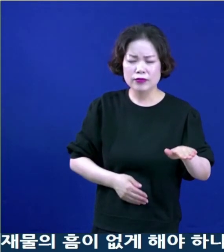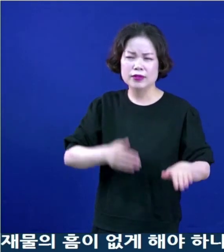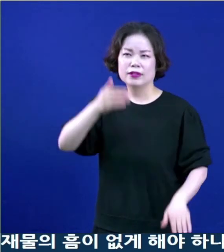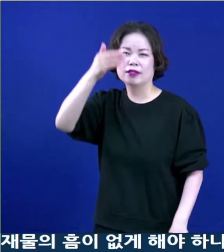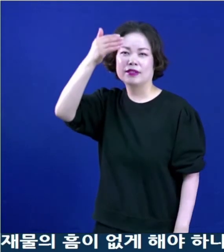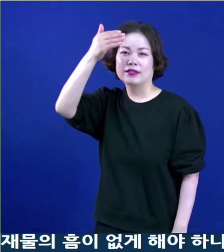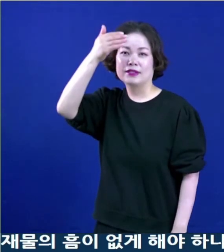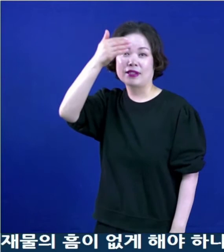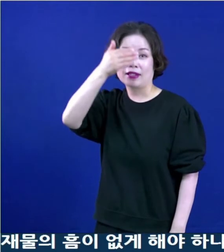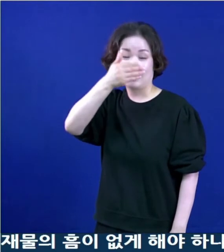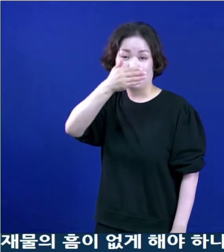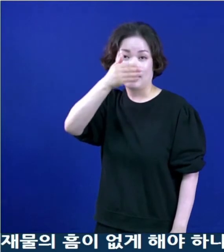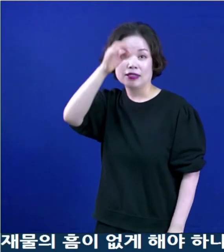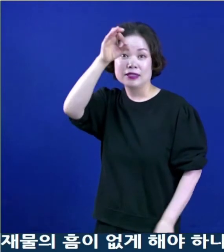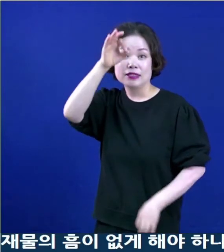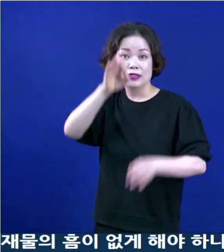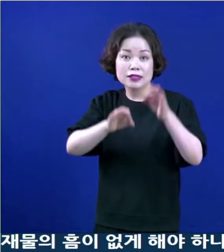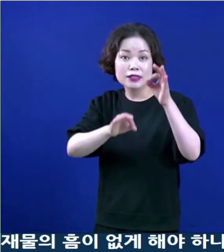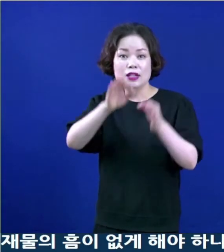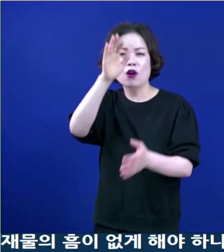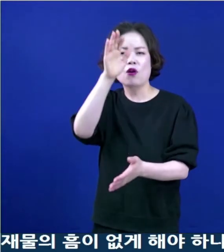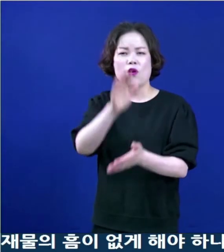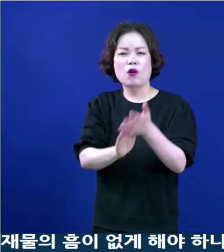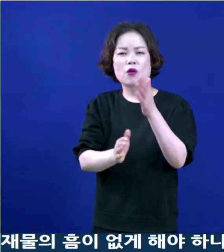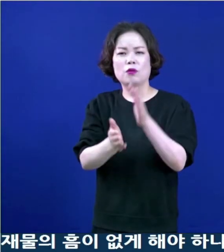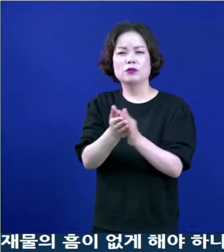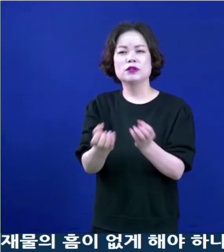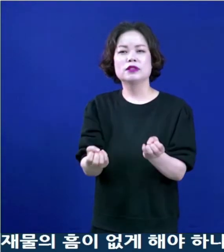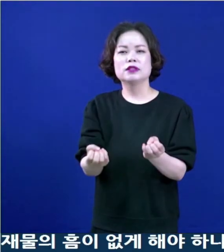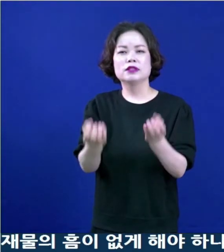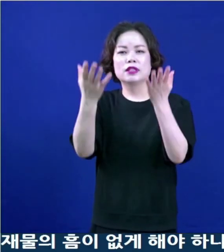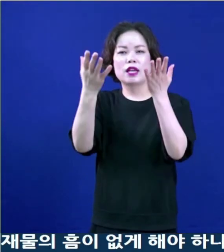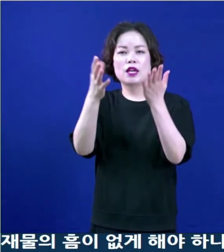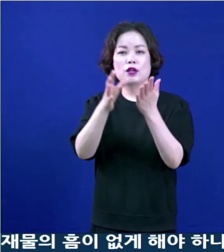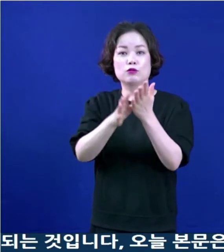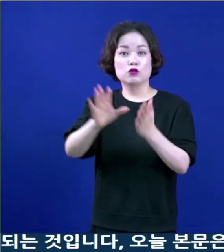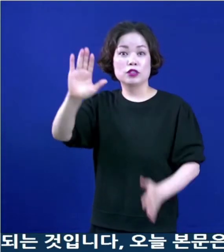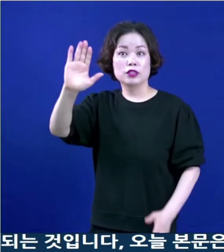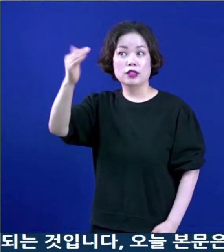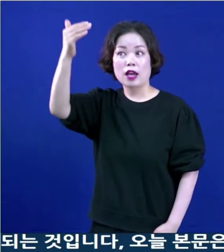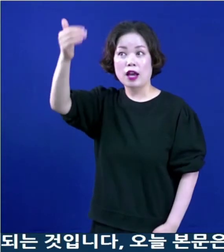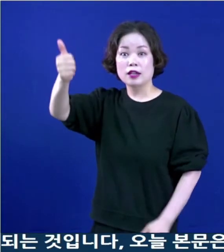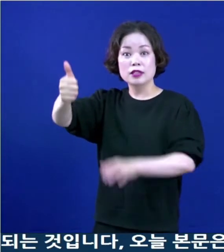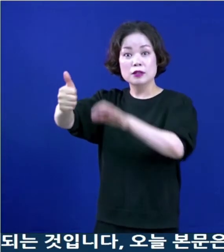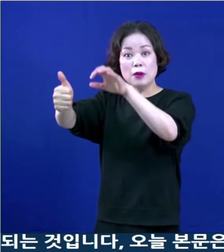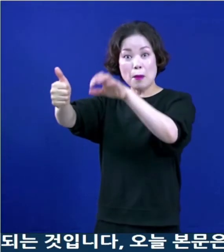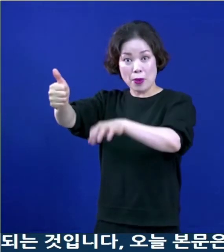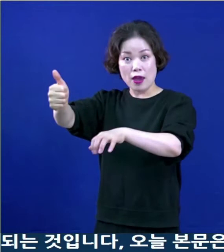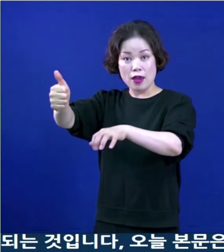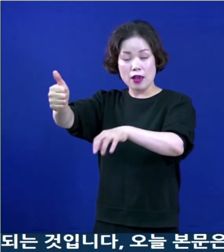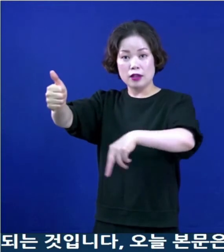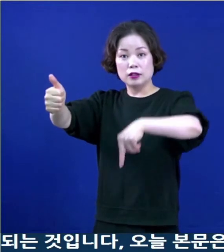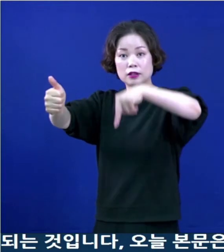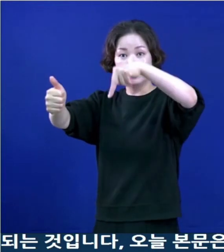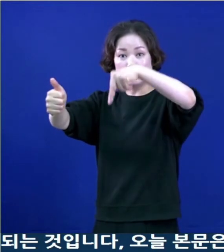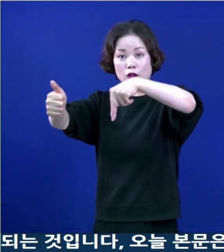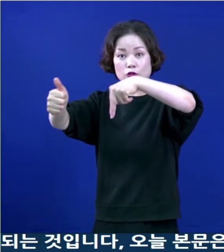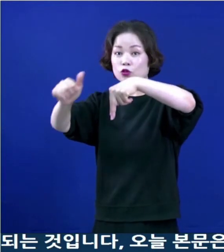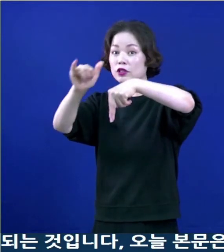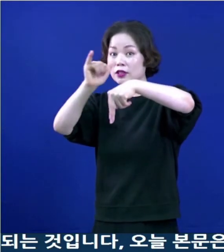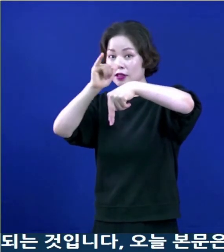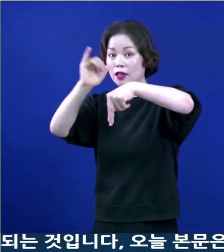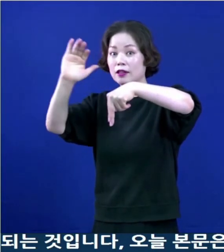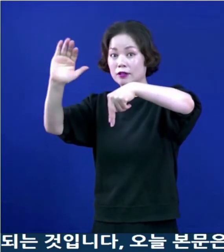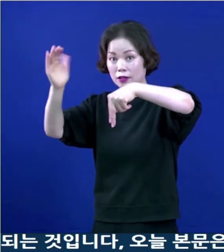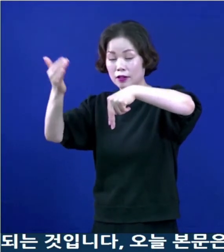깨끗하고 흠이 없는 제물이 되어서 하나님 앞에 설 수 있게 되었다고 얘기를